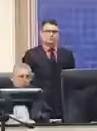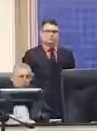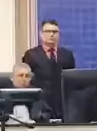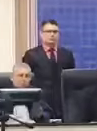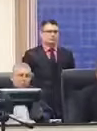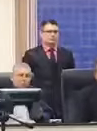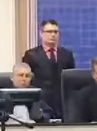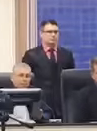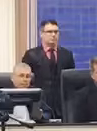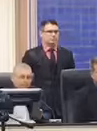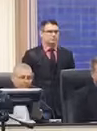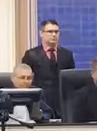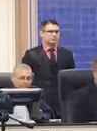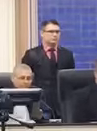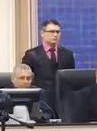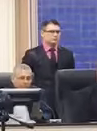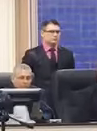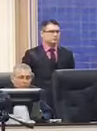Requerimento protocolado sobre o número